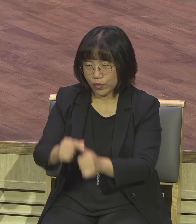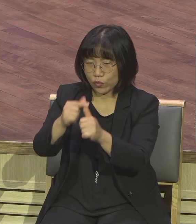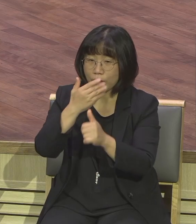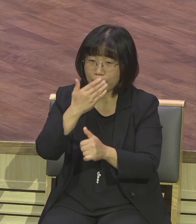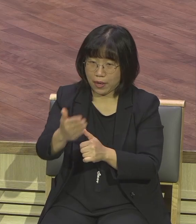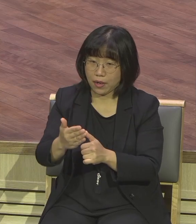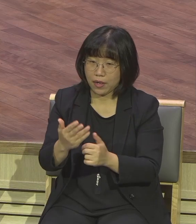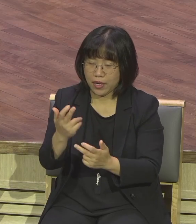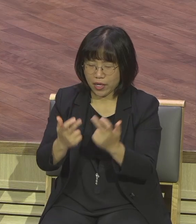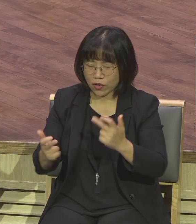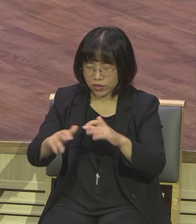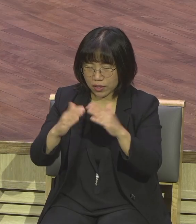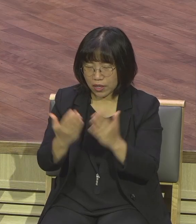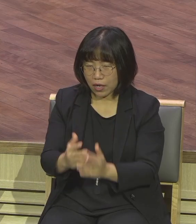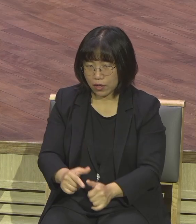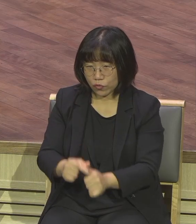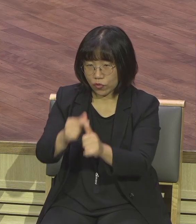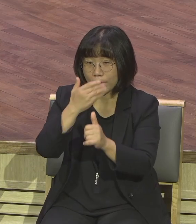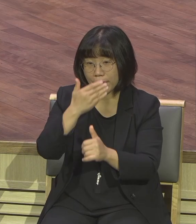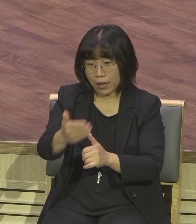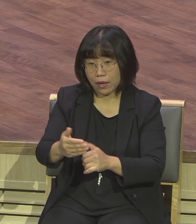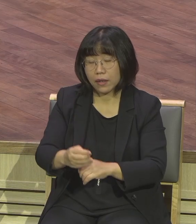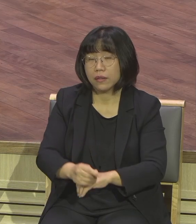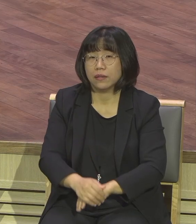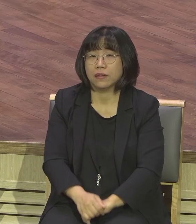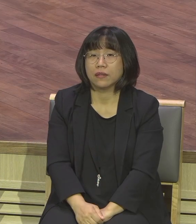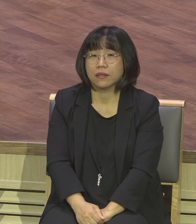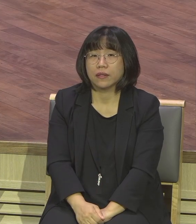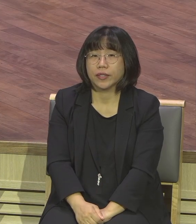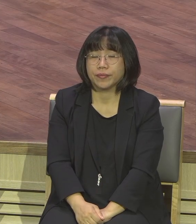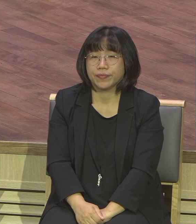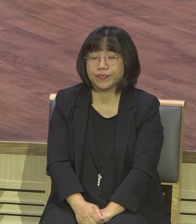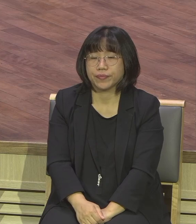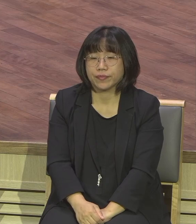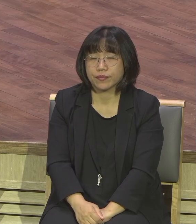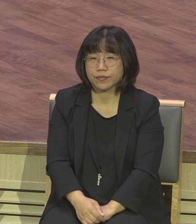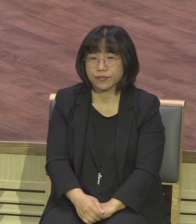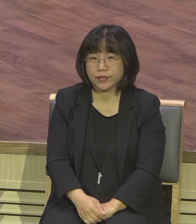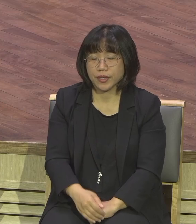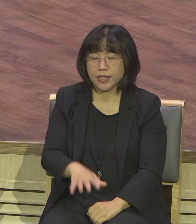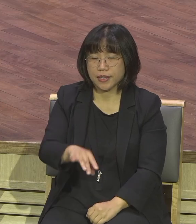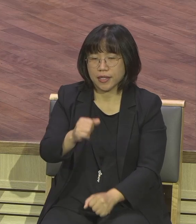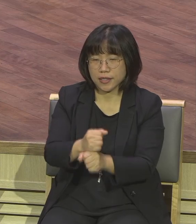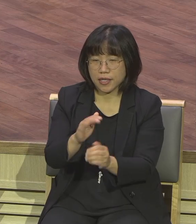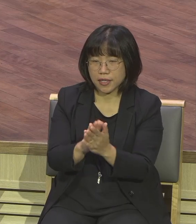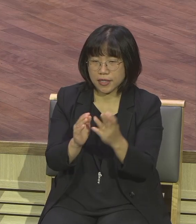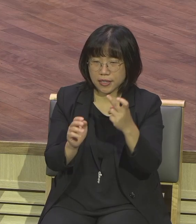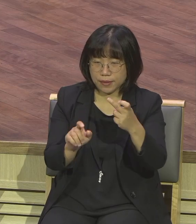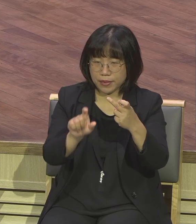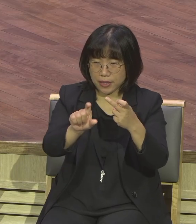산다니까요. 복이 될지라. 그걸 처음 해야 돼요. 창세기 12장 3절.